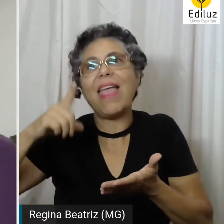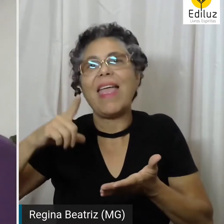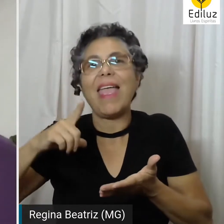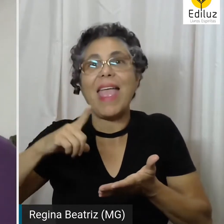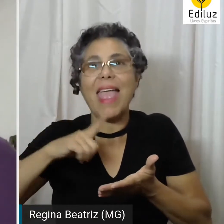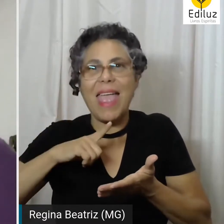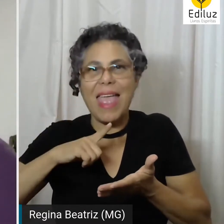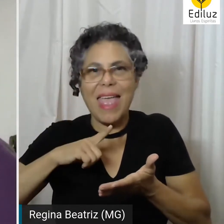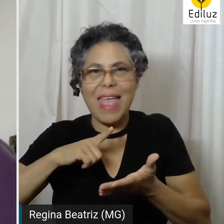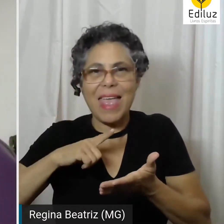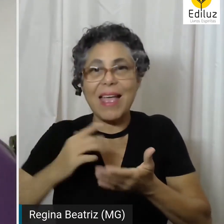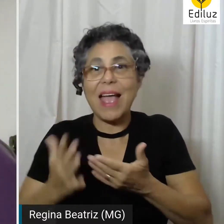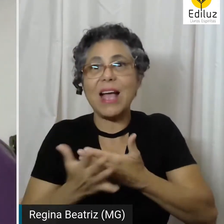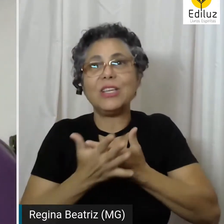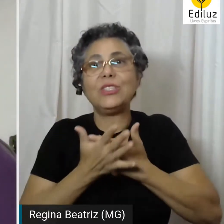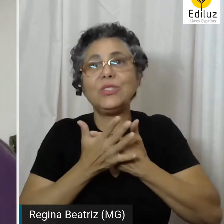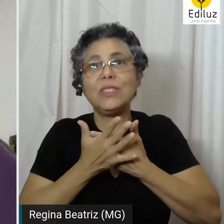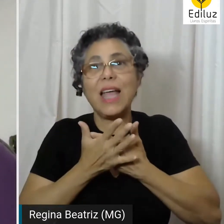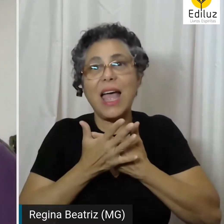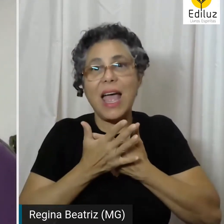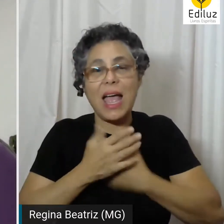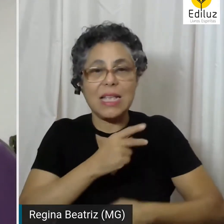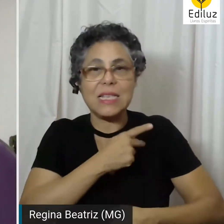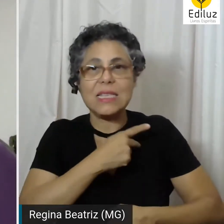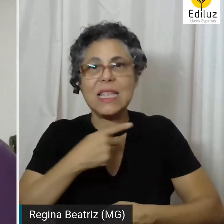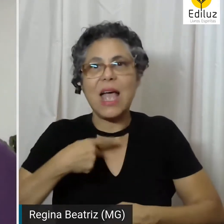auxiliar na saúde mental.